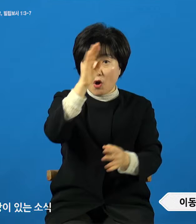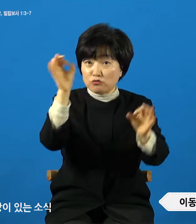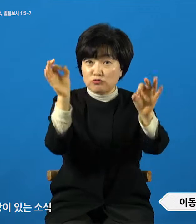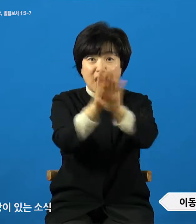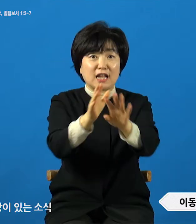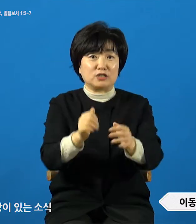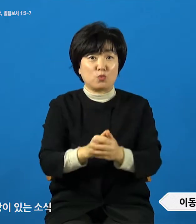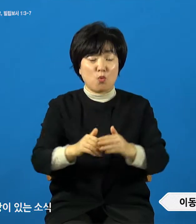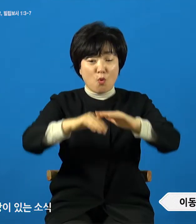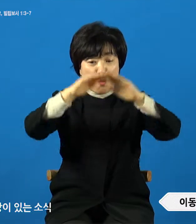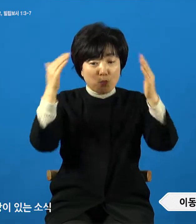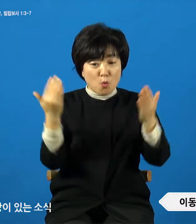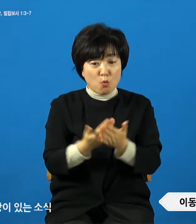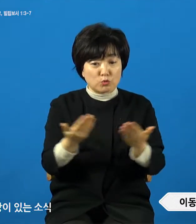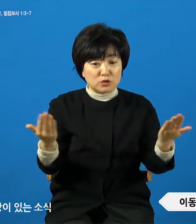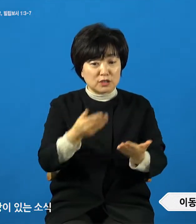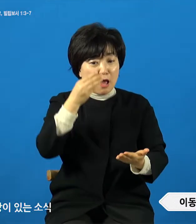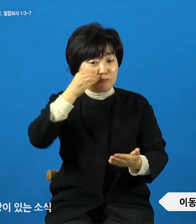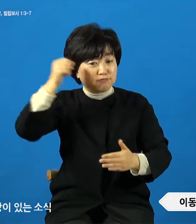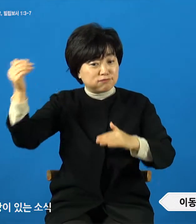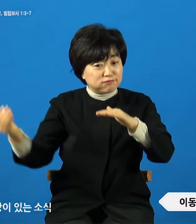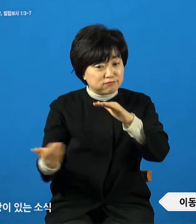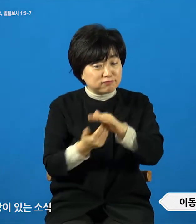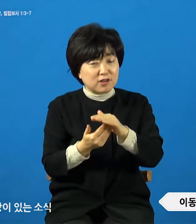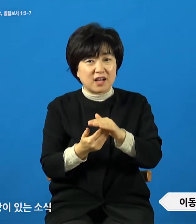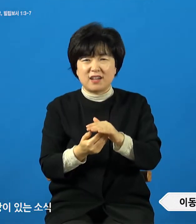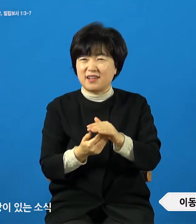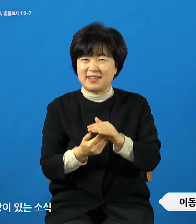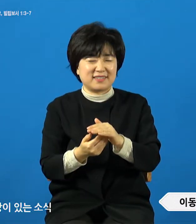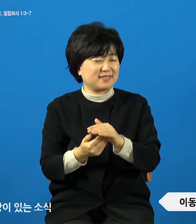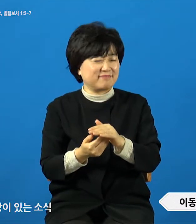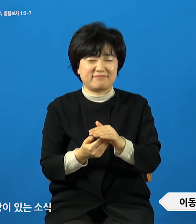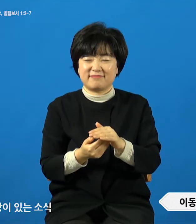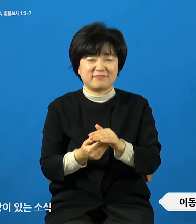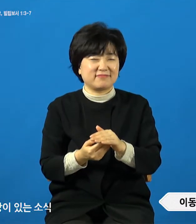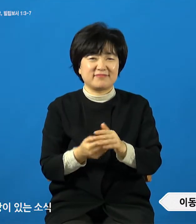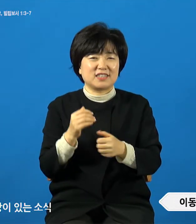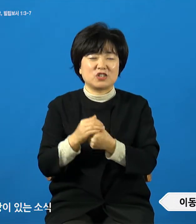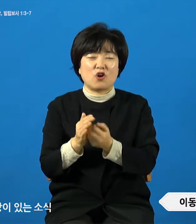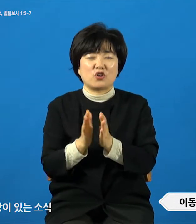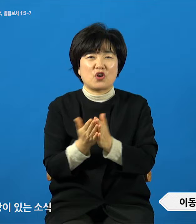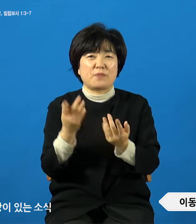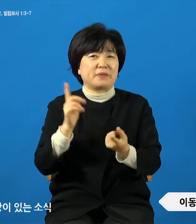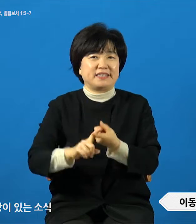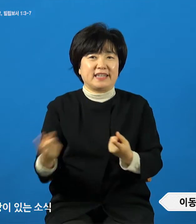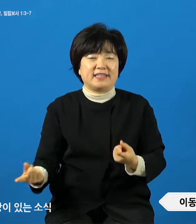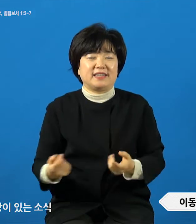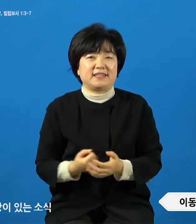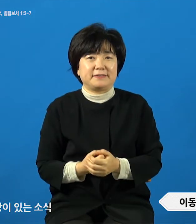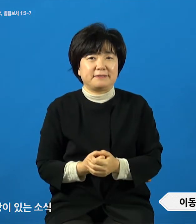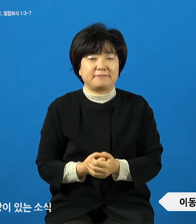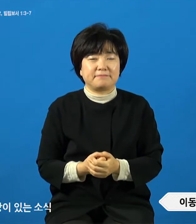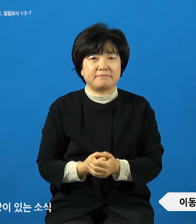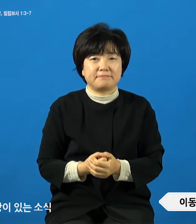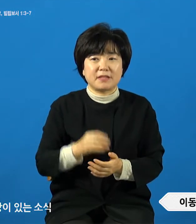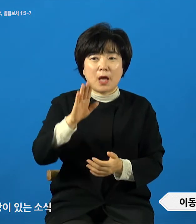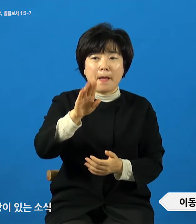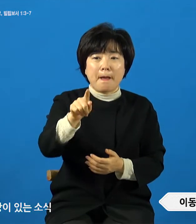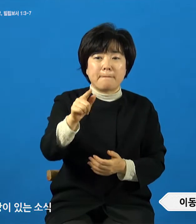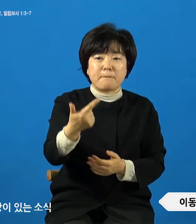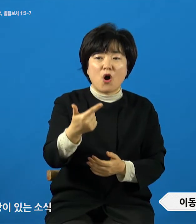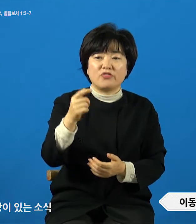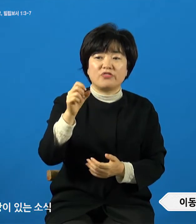만사 형통하고, 그것은 성경적인 복음이 아니라고 이미 말씀을 드렸습니다. 그런 의미에서 번영